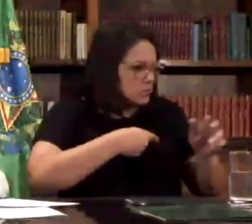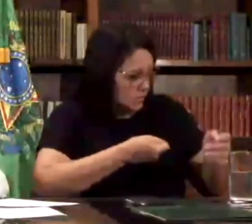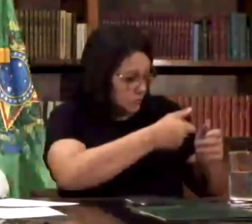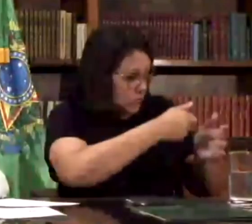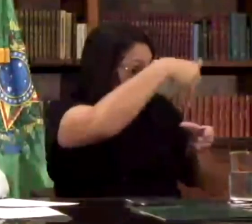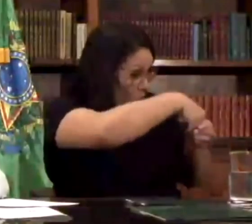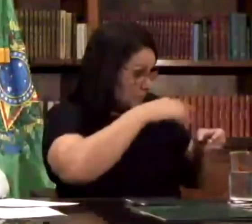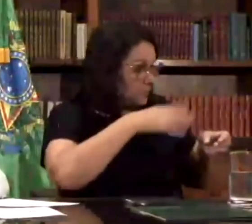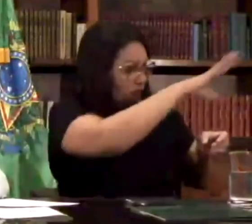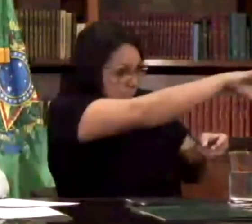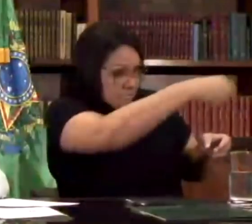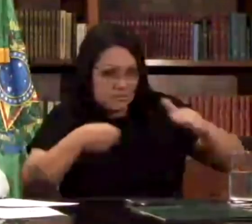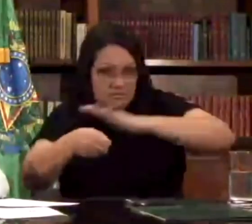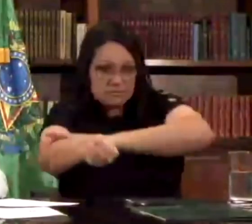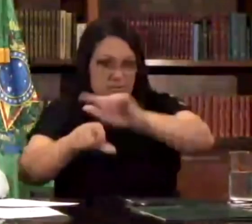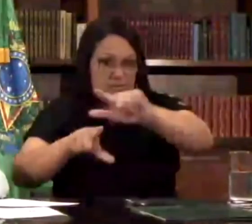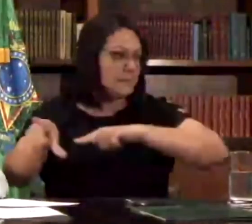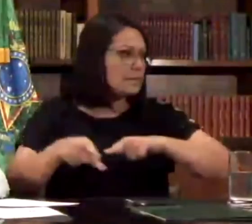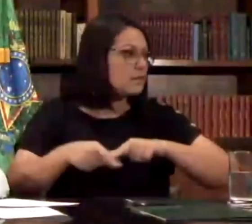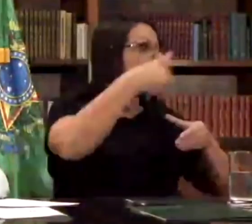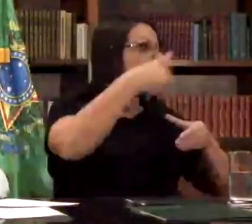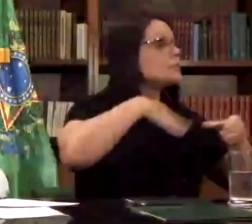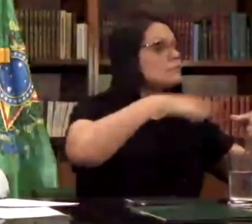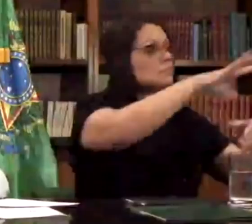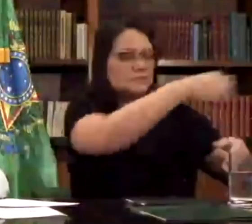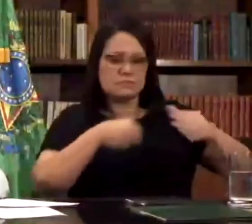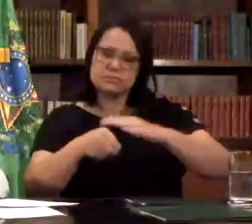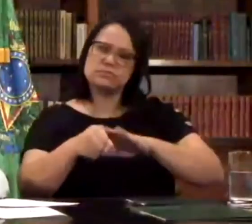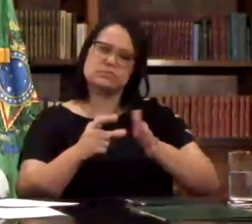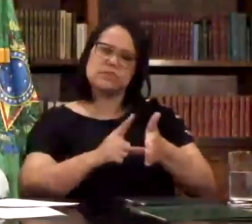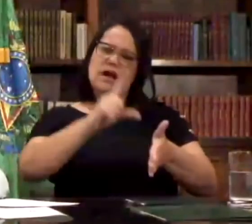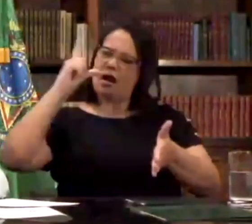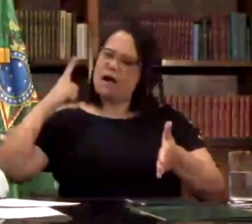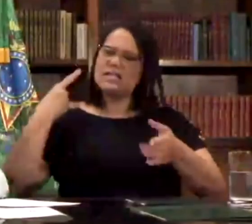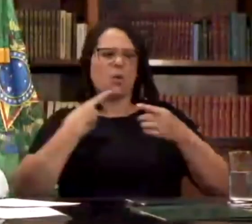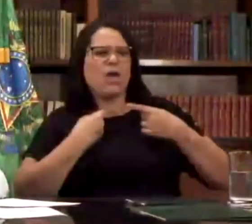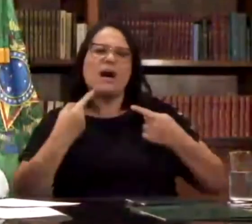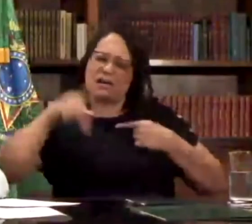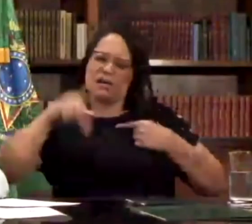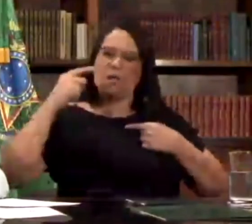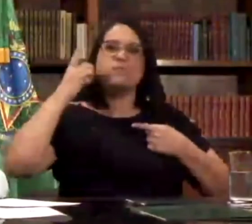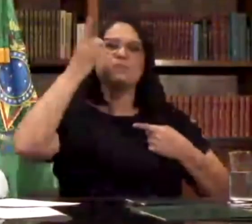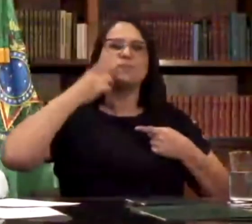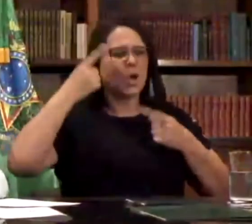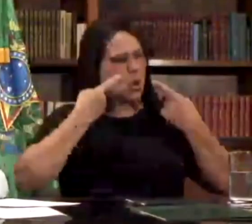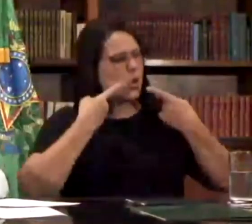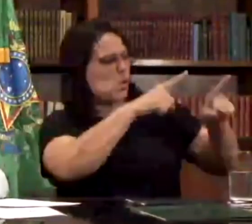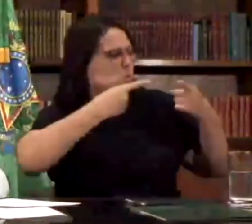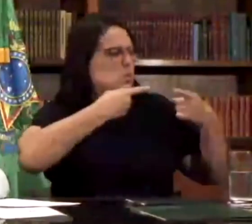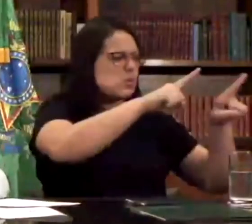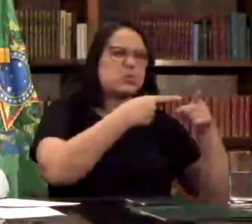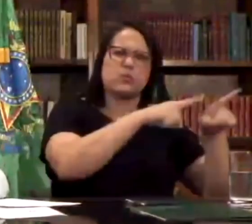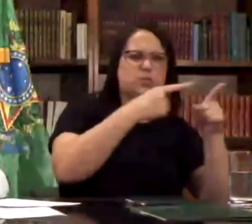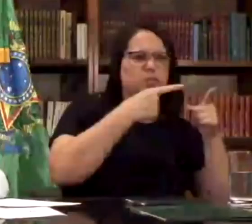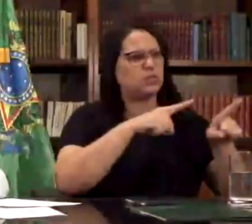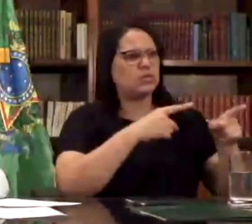em troca de votos. Até porque isso aí, eu sempre combati na Câmara, não podia fazer diferente. Hoje em dia, não temos ainda uma